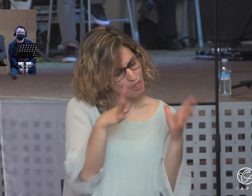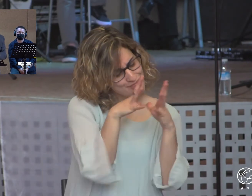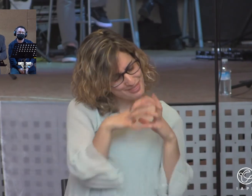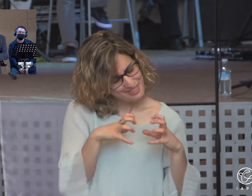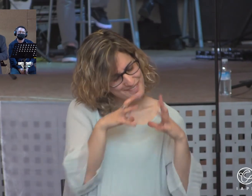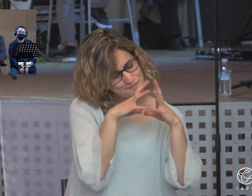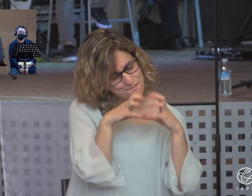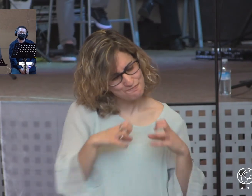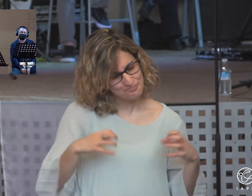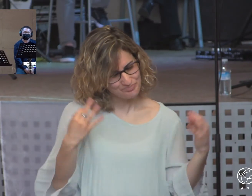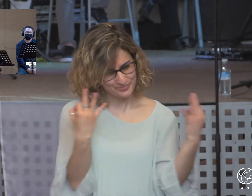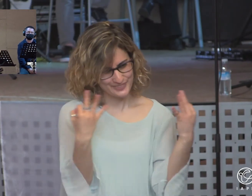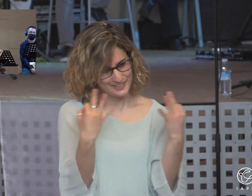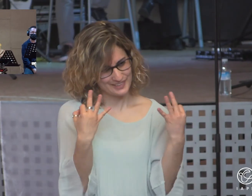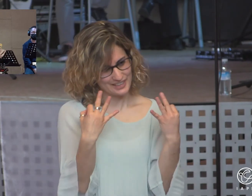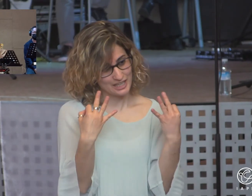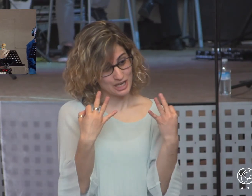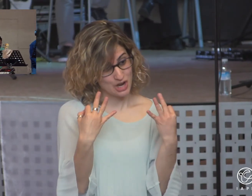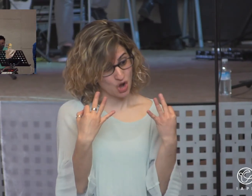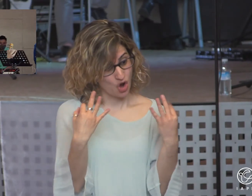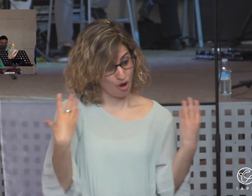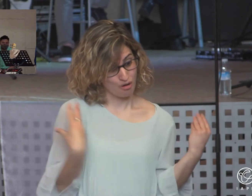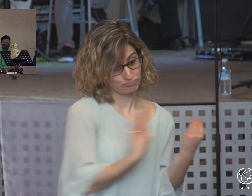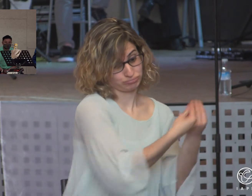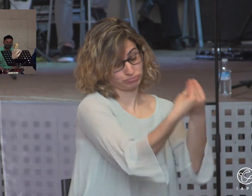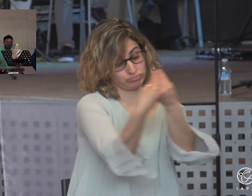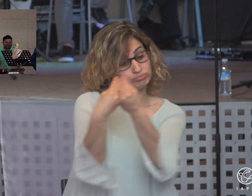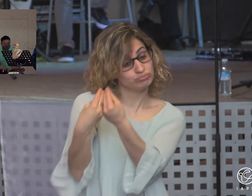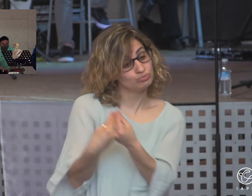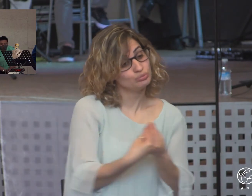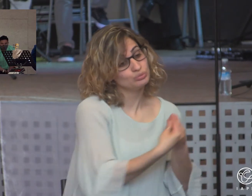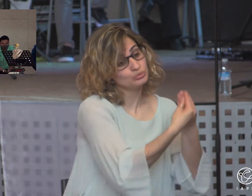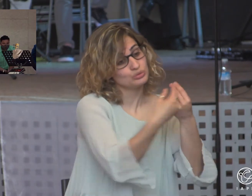es ese Jueves Santo.